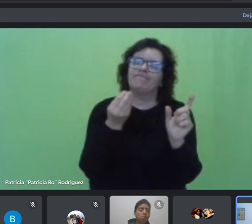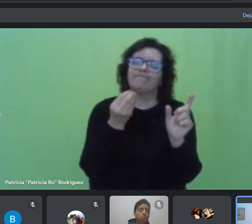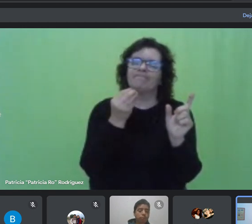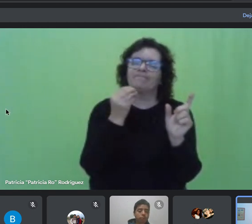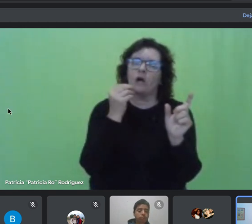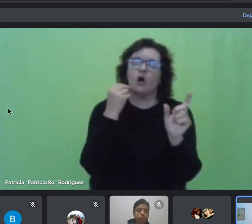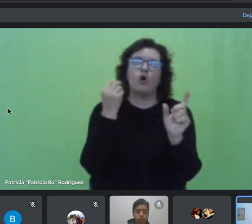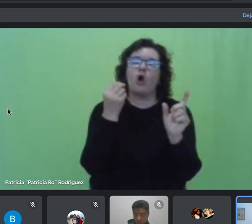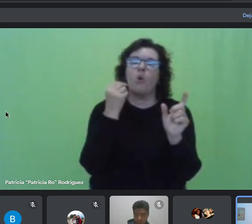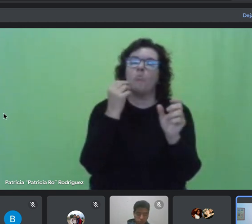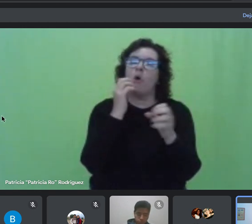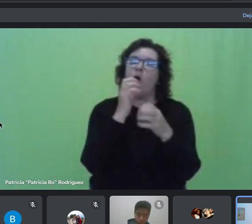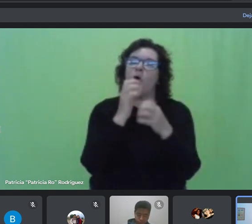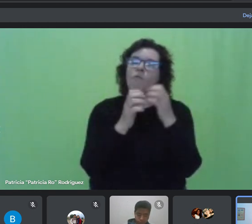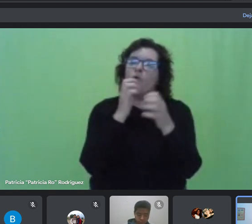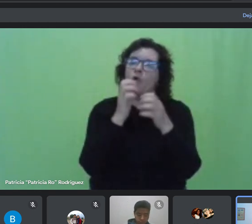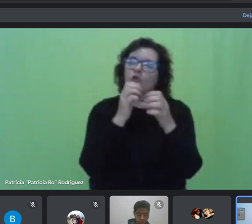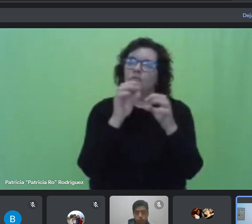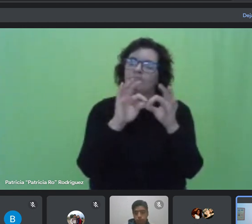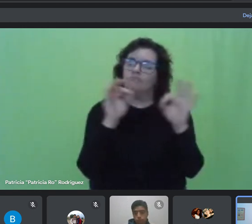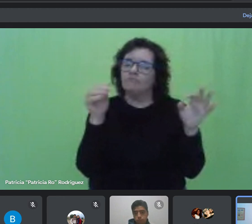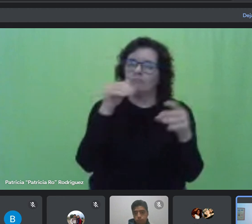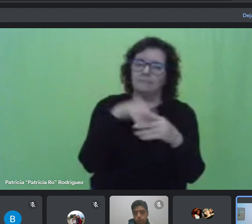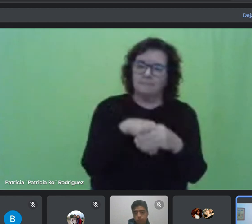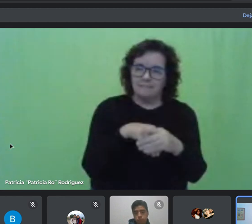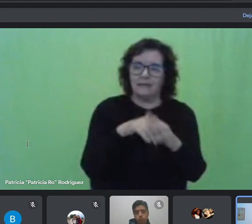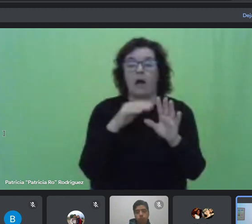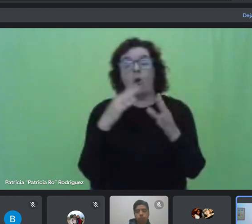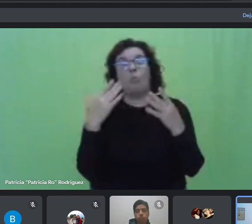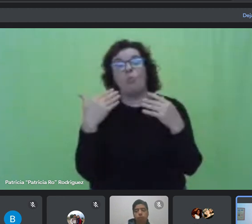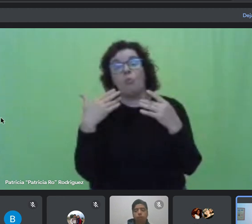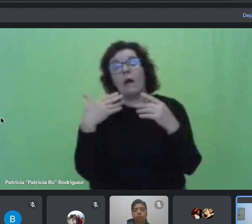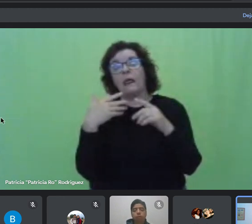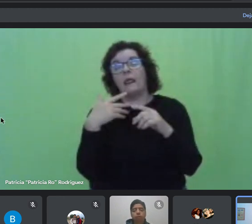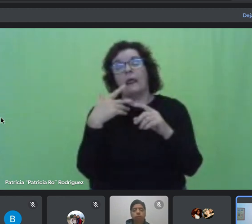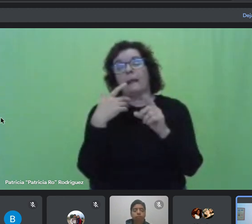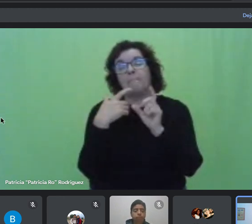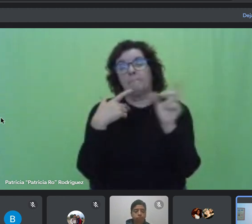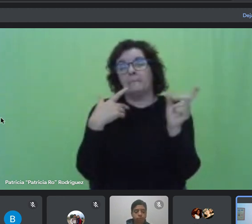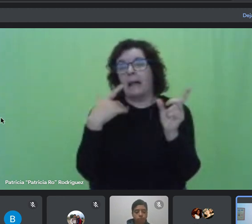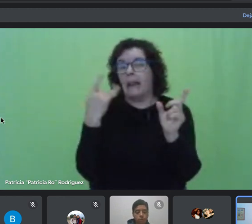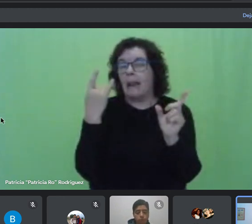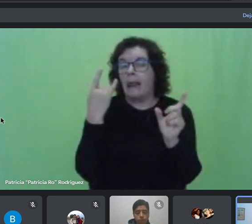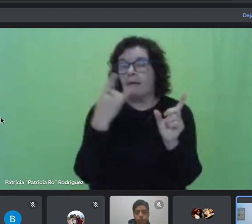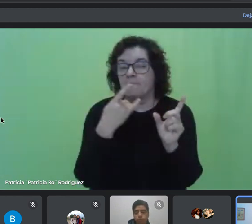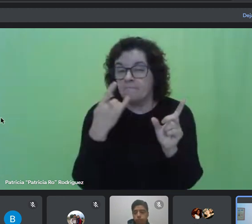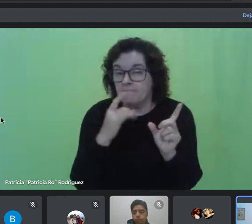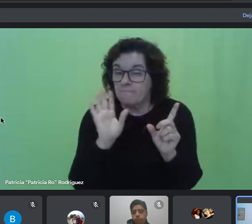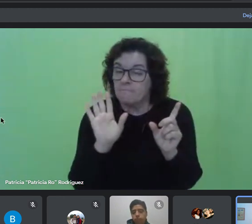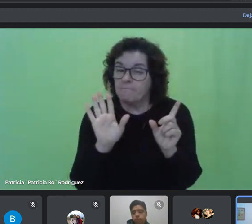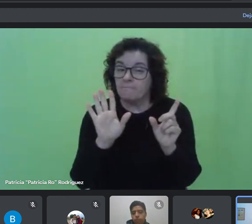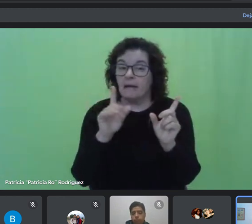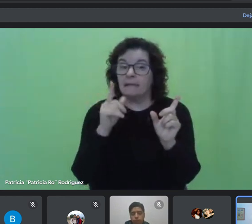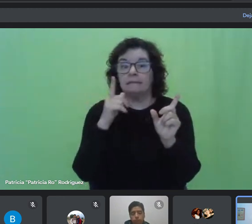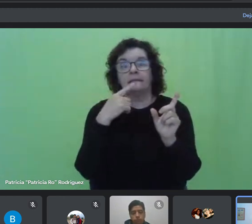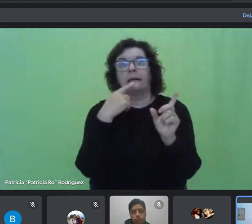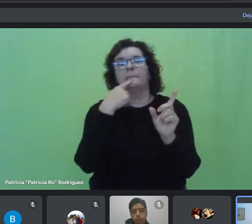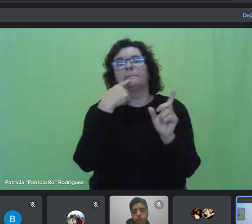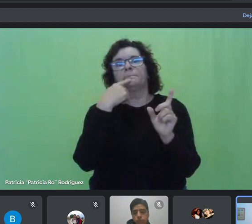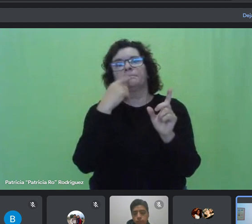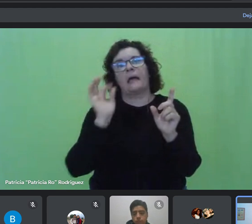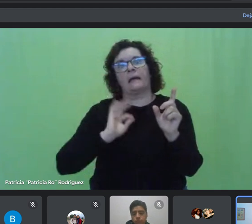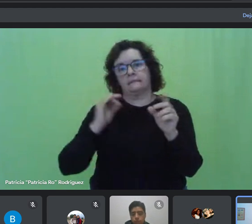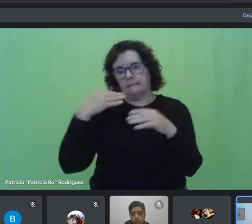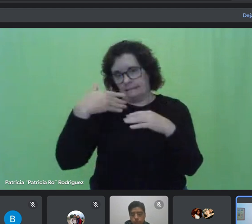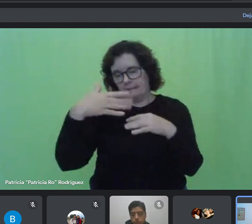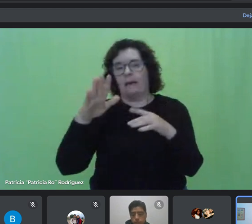cuestión especial, porque haya un falso cognado, por algo, se le va a preguntar por alguna parte de la oración y cuál sería la